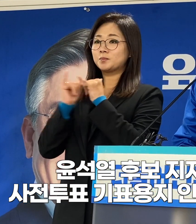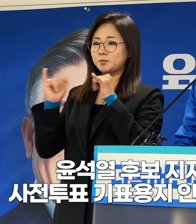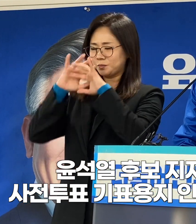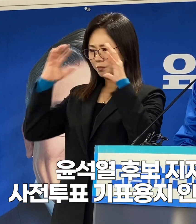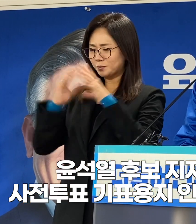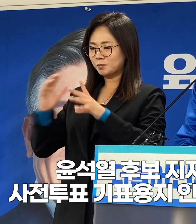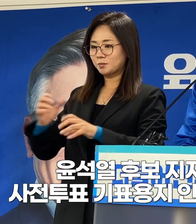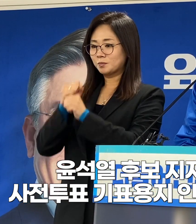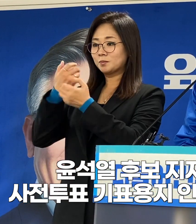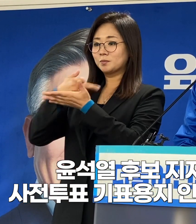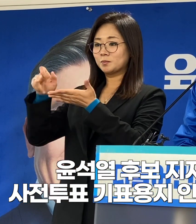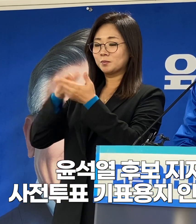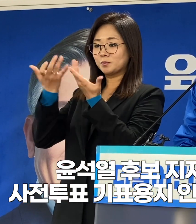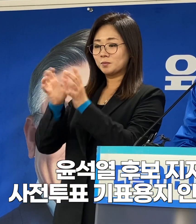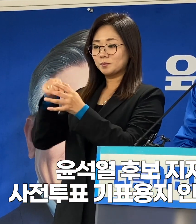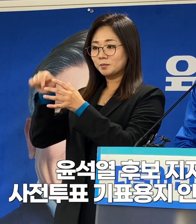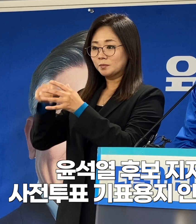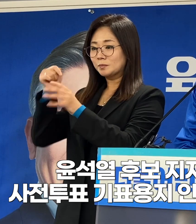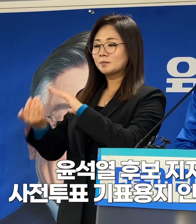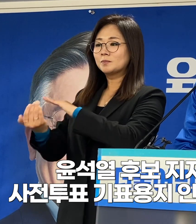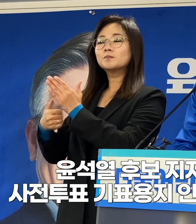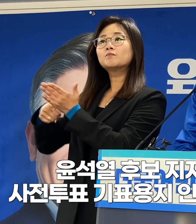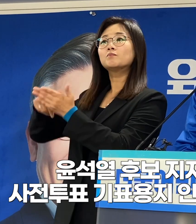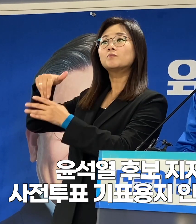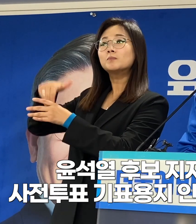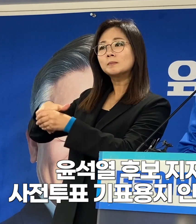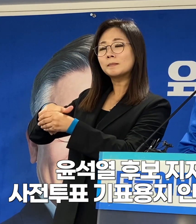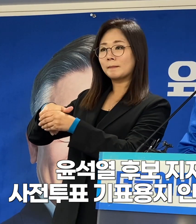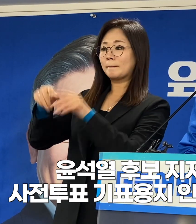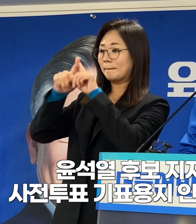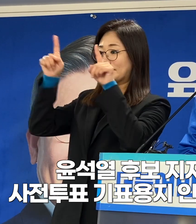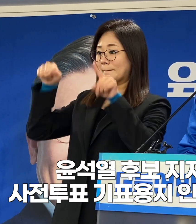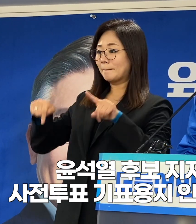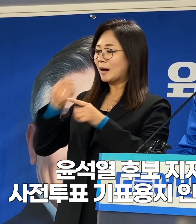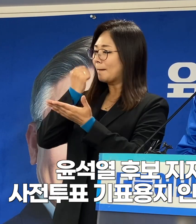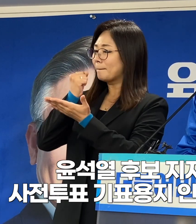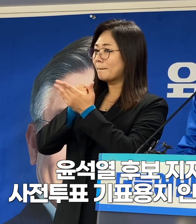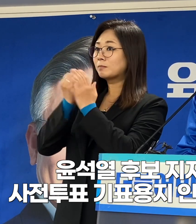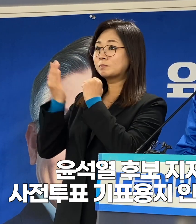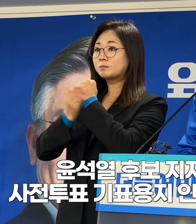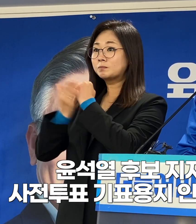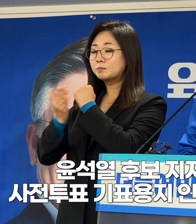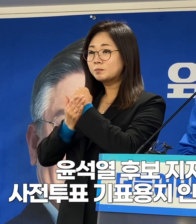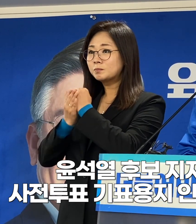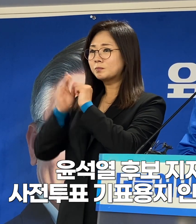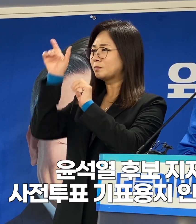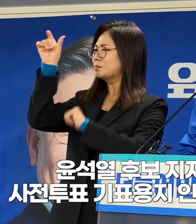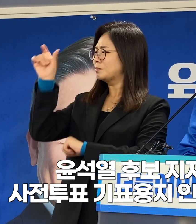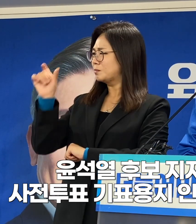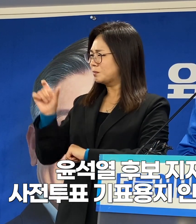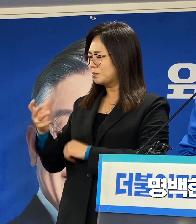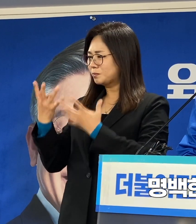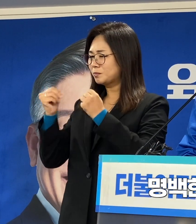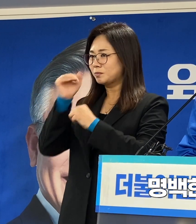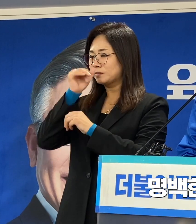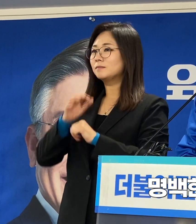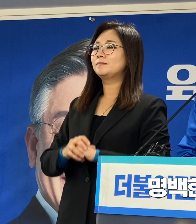단체 카톡방에 사전 투표 기표용지 인증샷이 줄줄이 올라오고 있다고